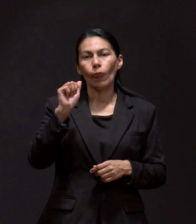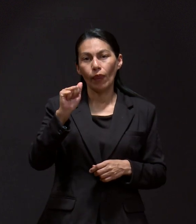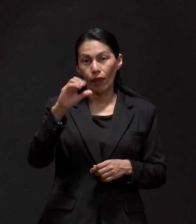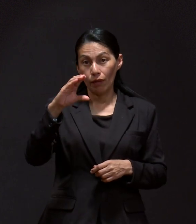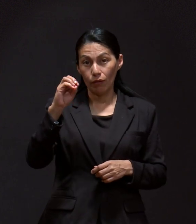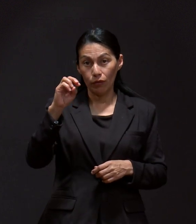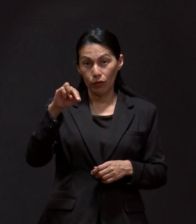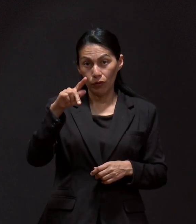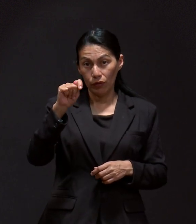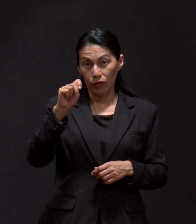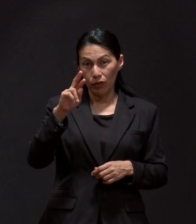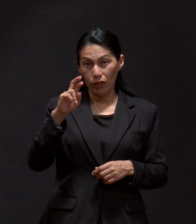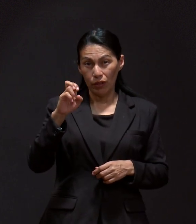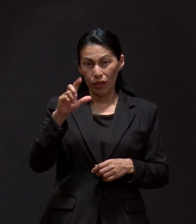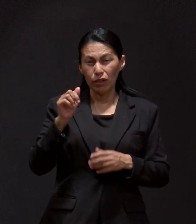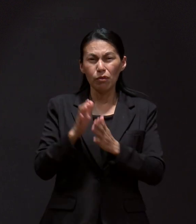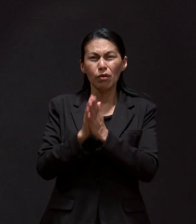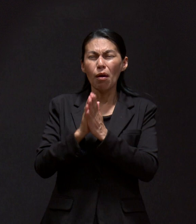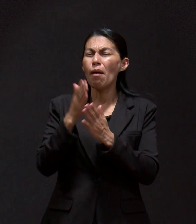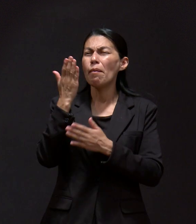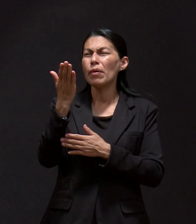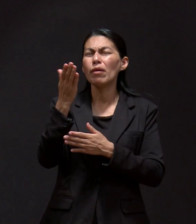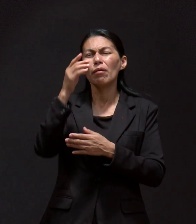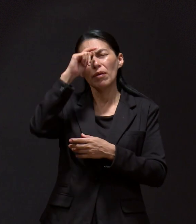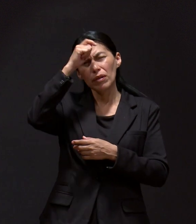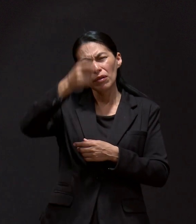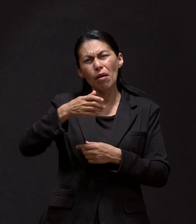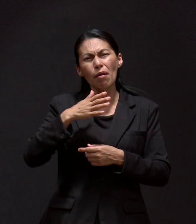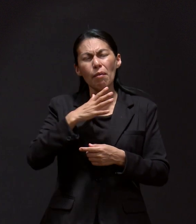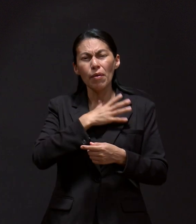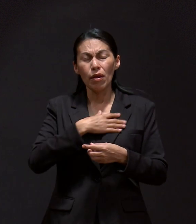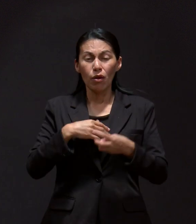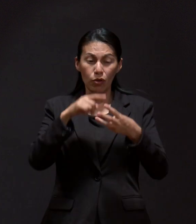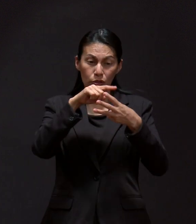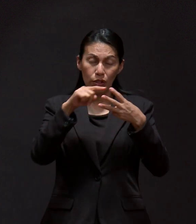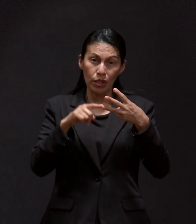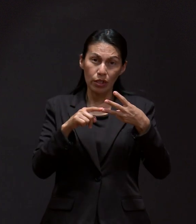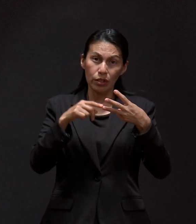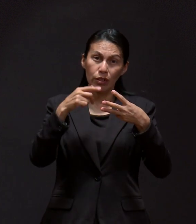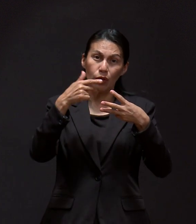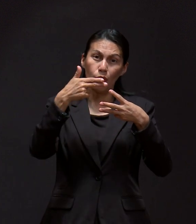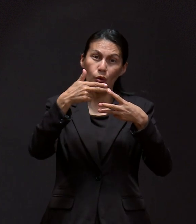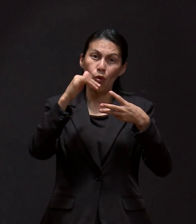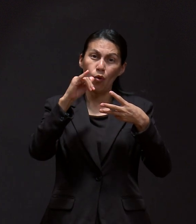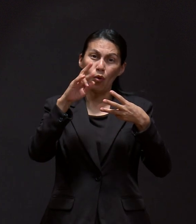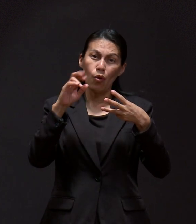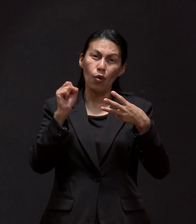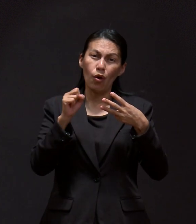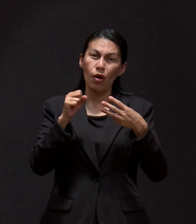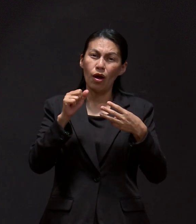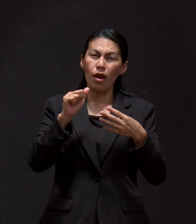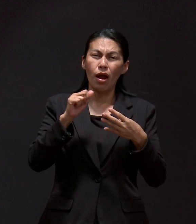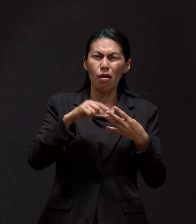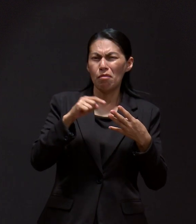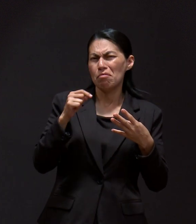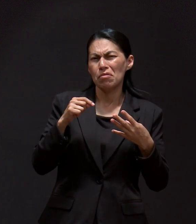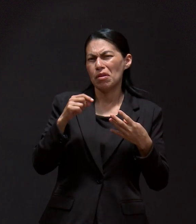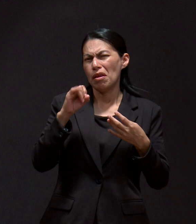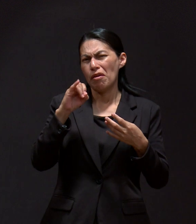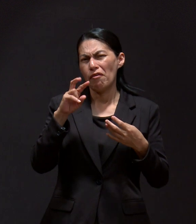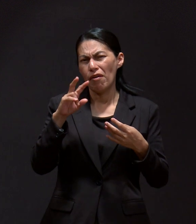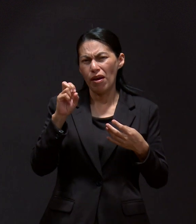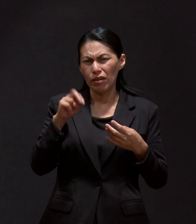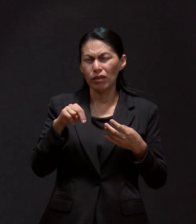vuelvan a la iglesia su nombre son hugo abraham y samuel pardo contreras desde